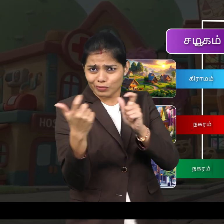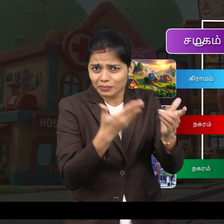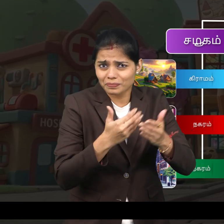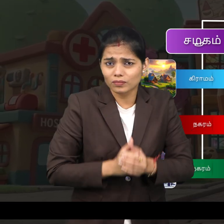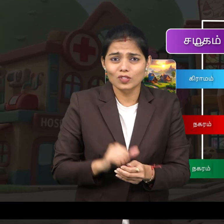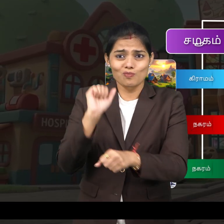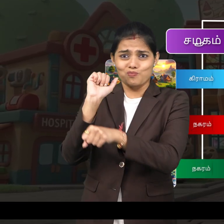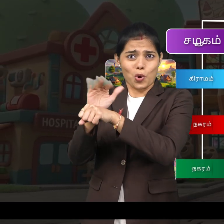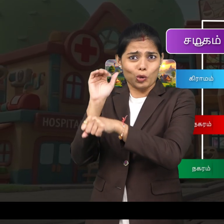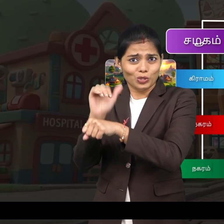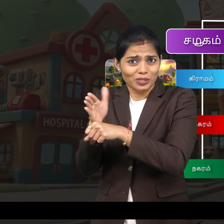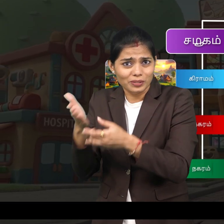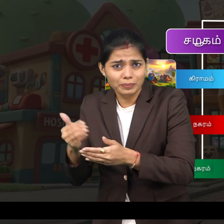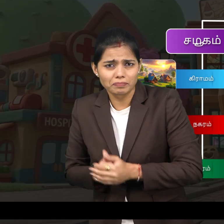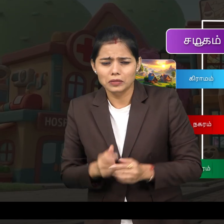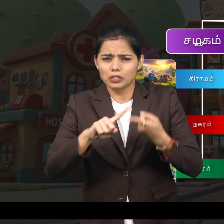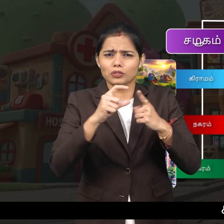தீயணைப்பு, தபால்,